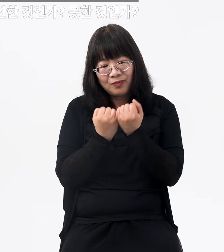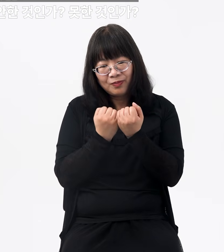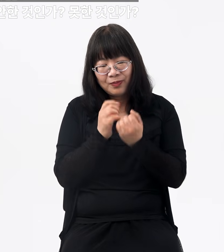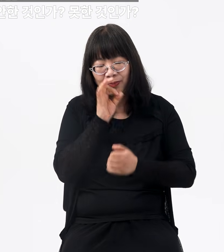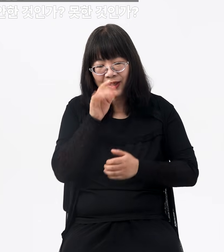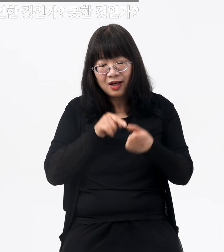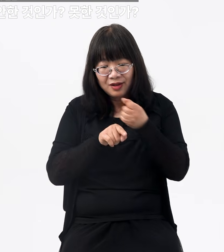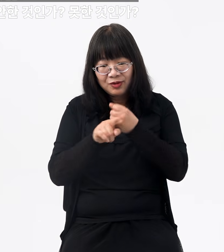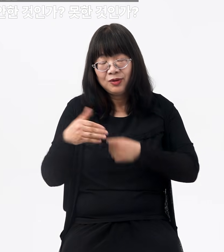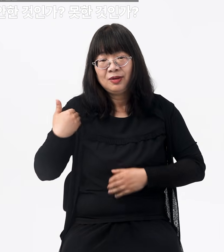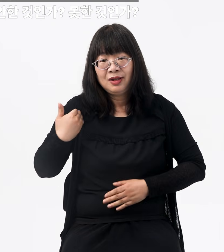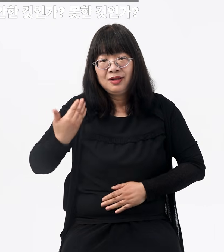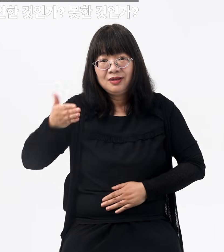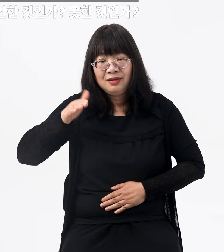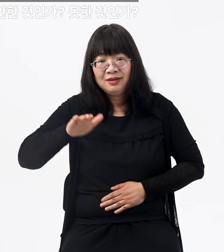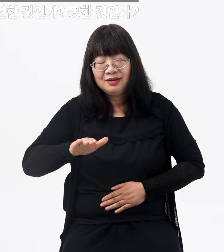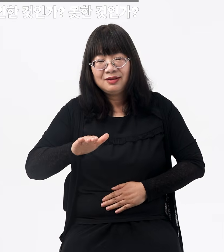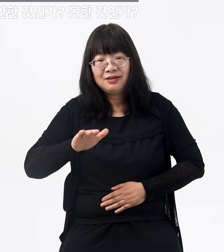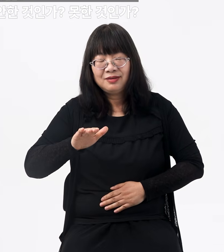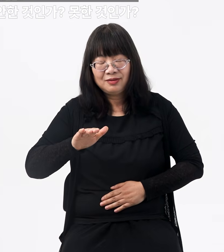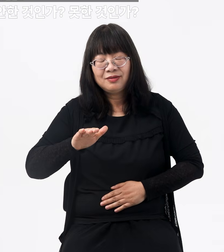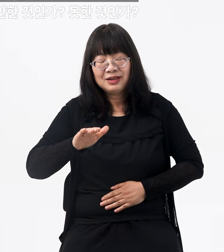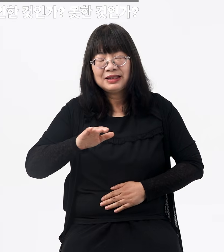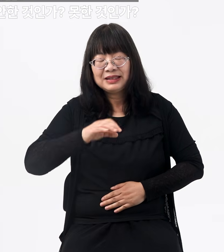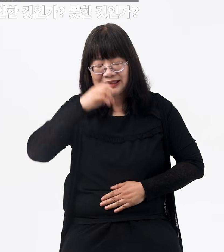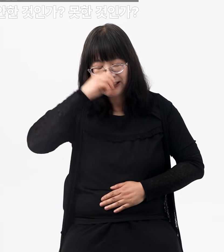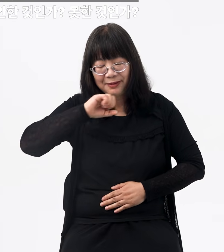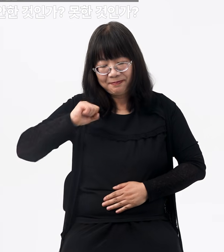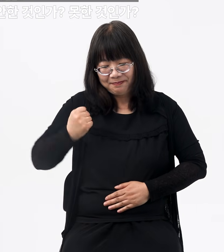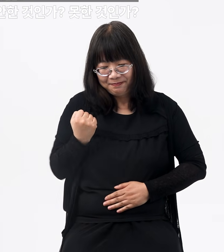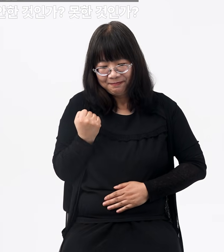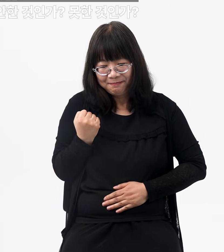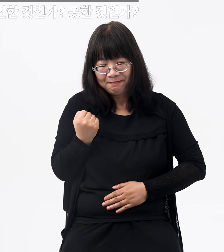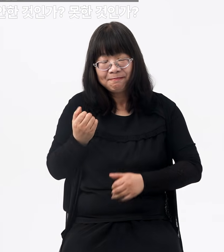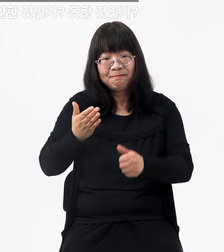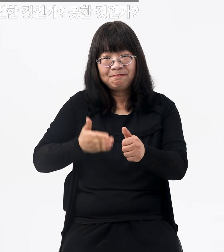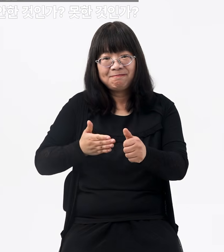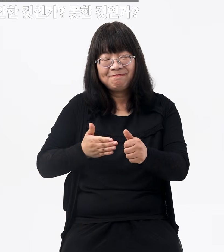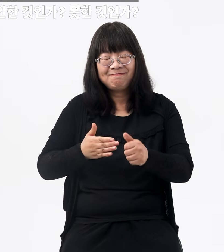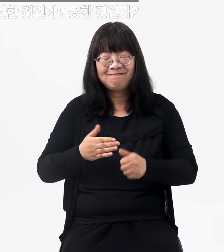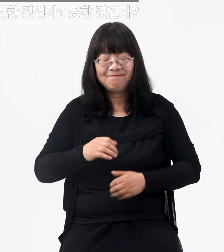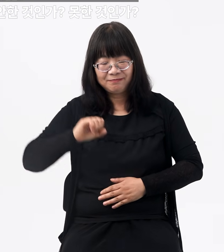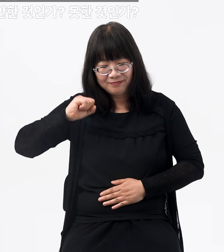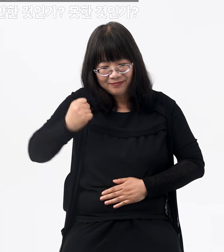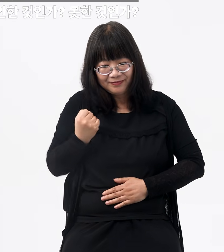이유를 몰라도 하는 거예요. 하다 보면